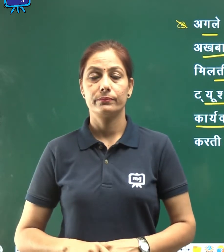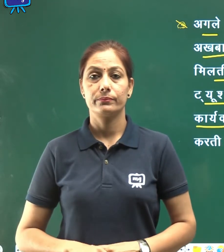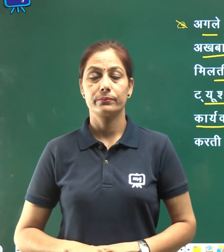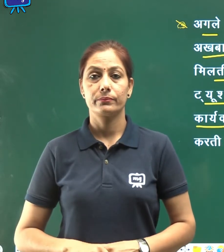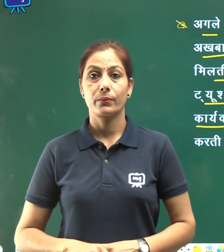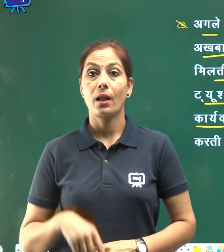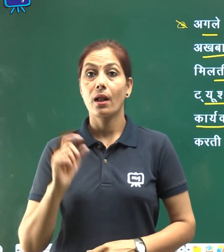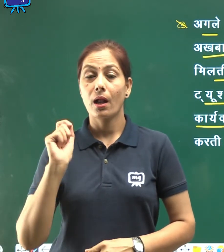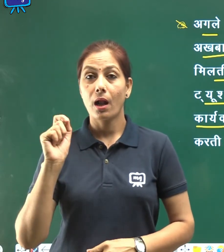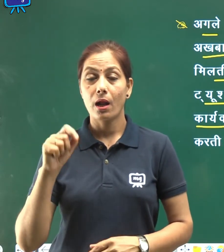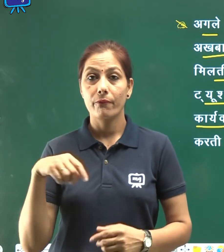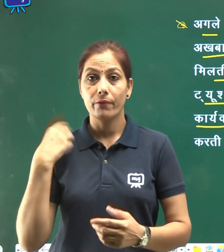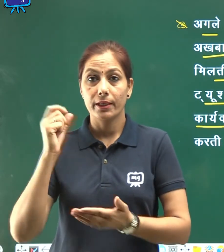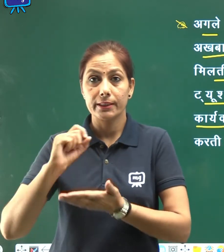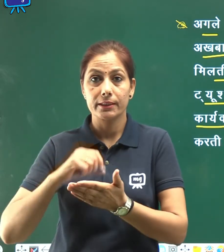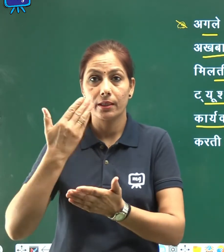कार्रवाई हेतु